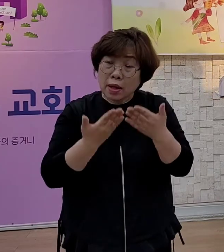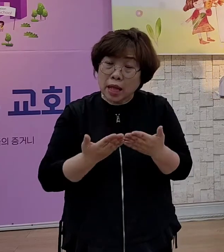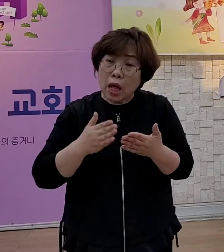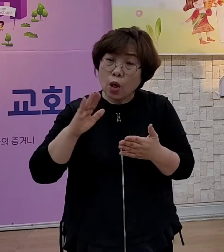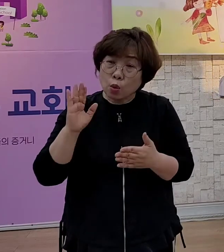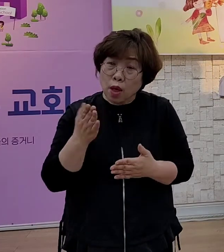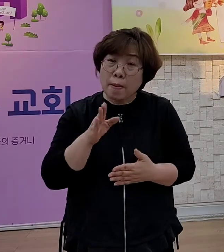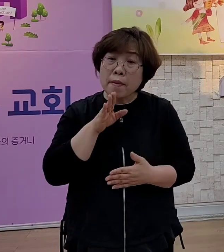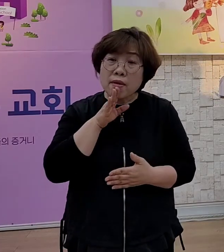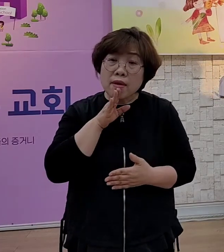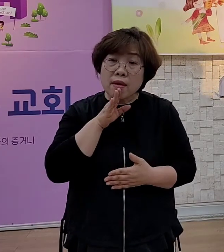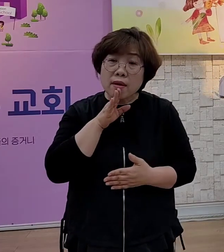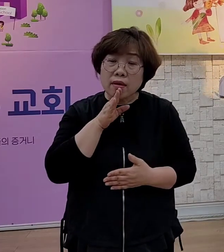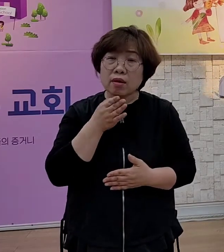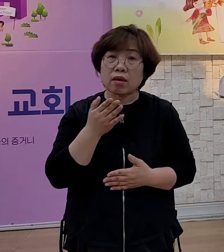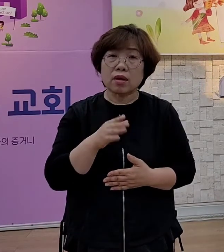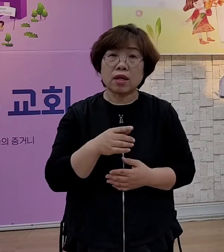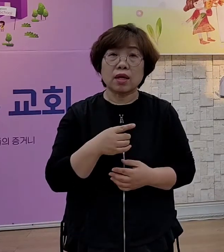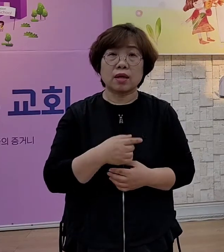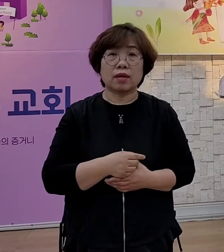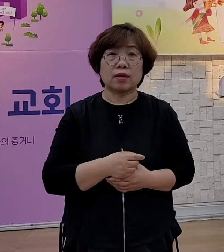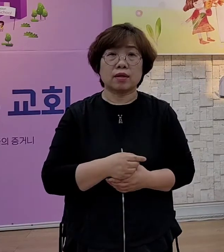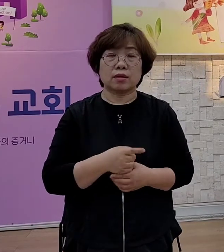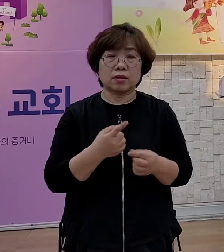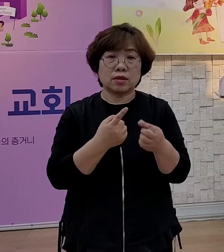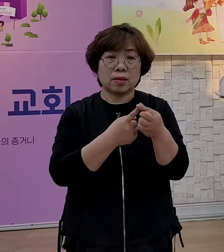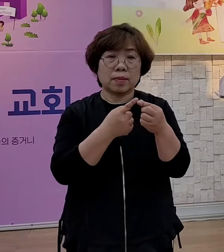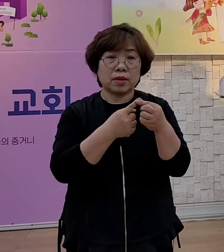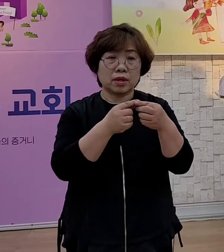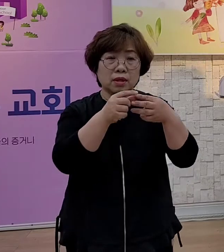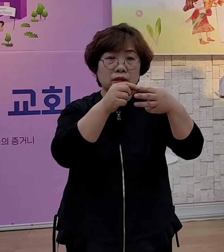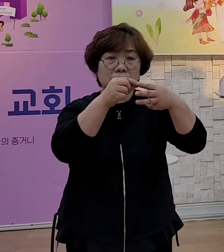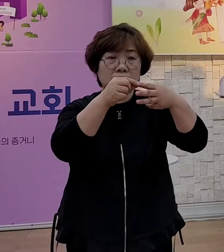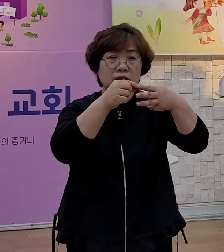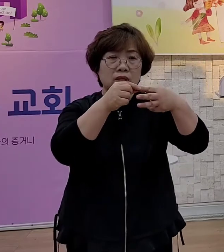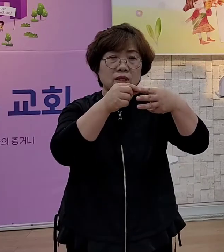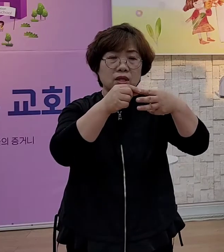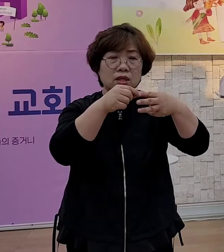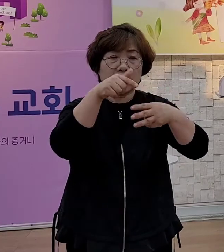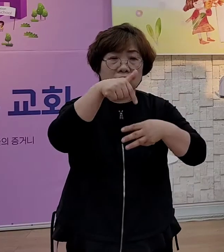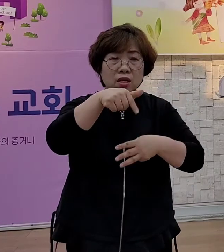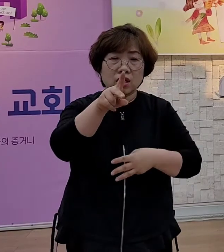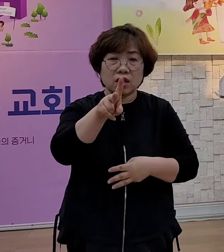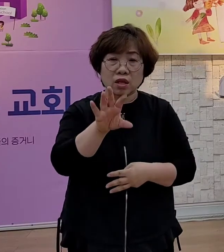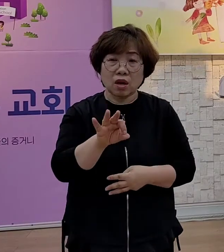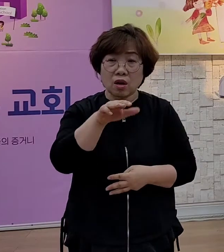가지 원리가 노란색이, 첫 번째는 뭐냐? 따라합시다.